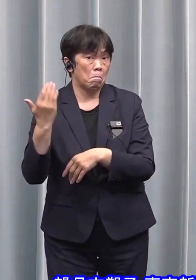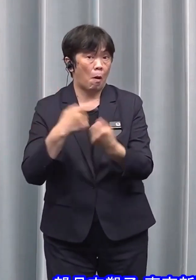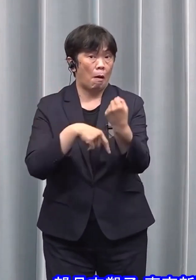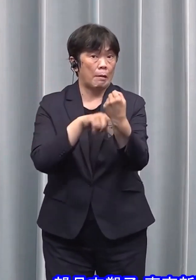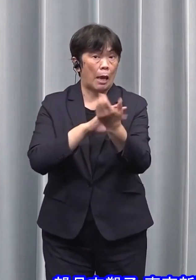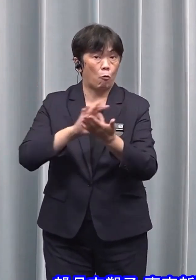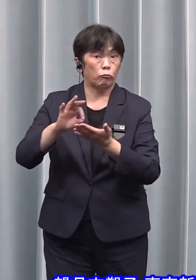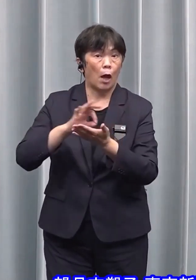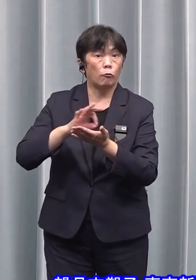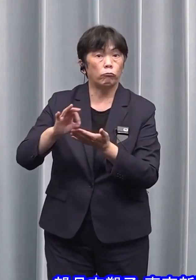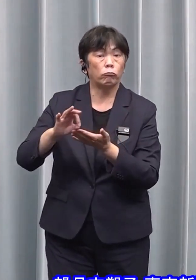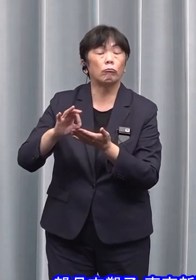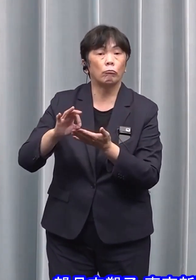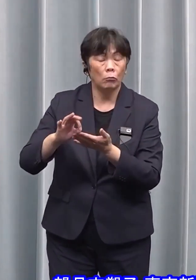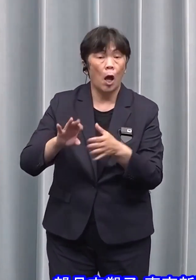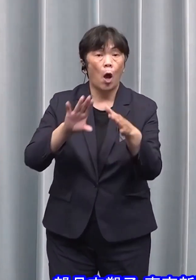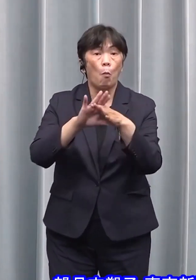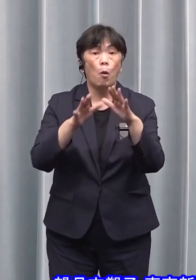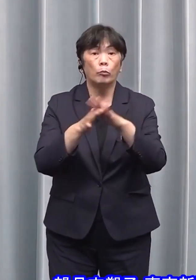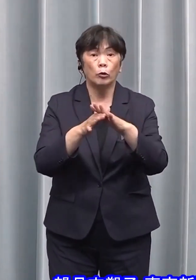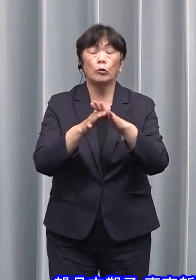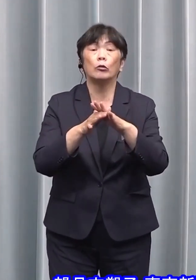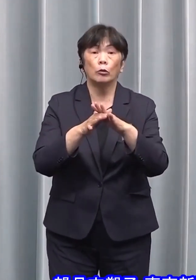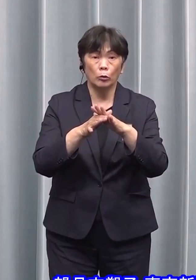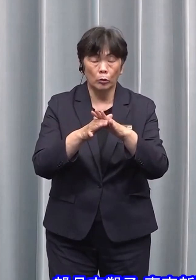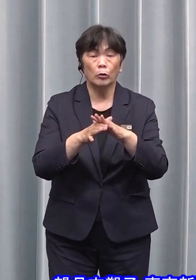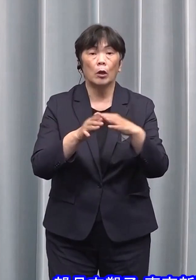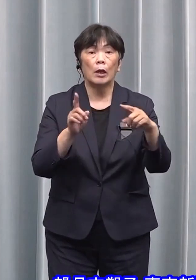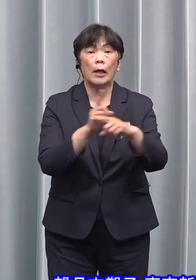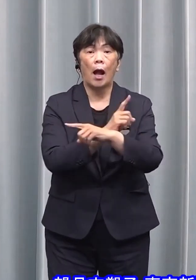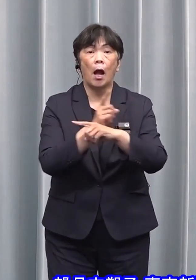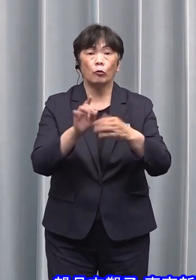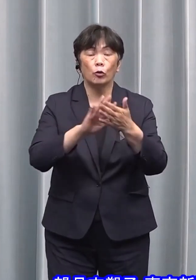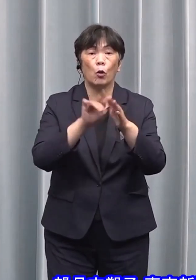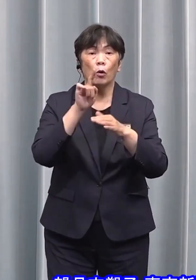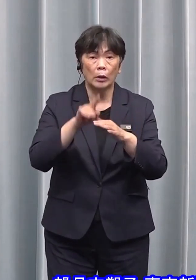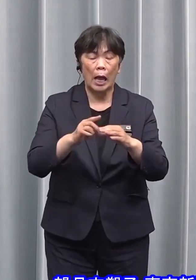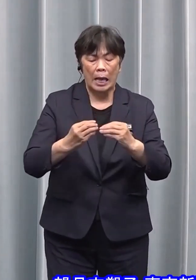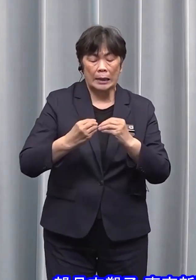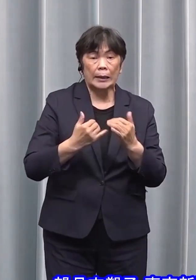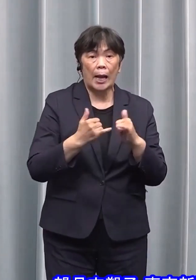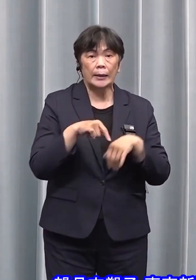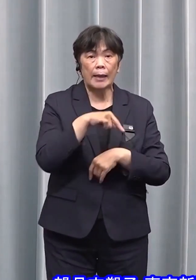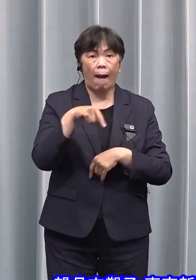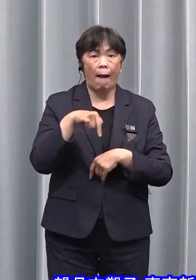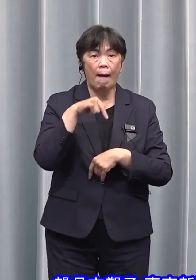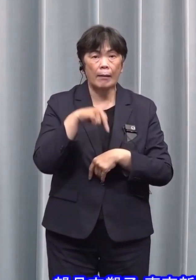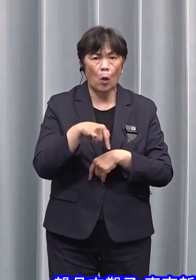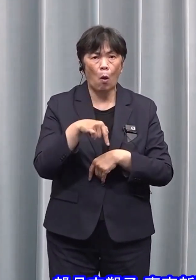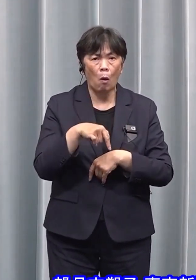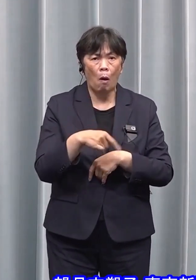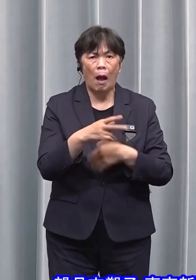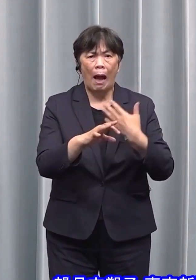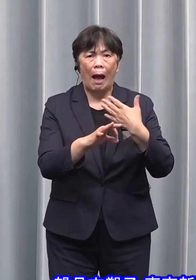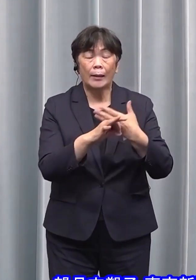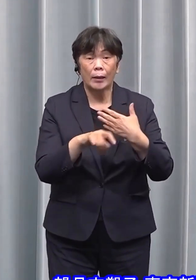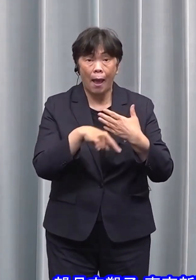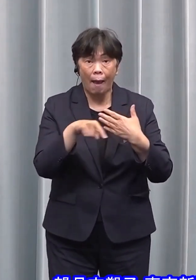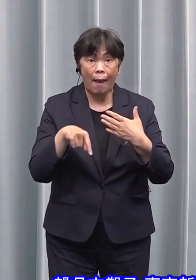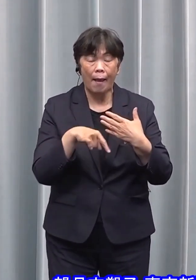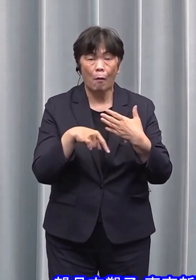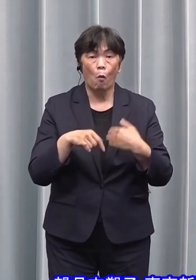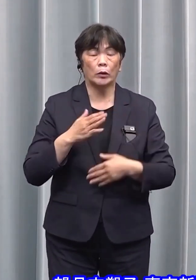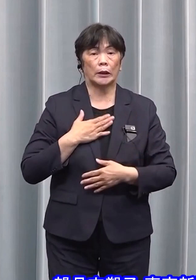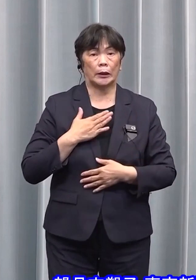とともに、文部科学省において被害者の方々や被害の事案をよく知る全